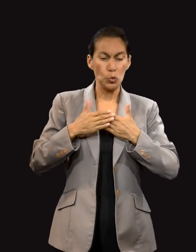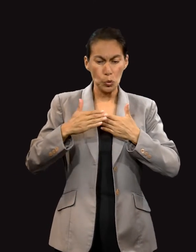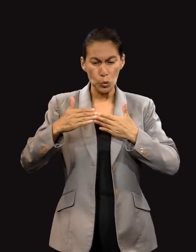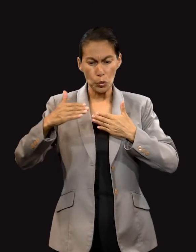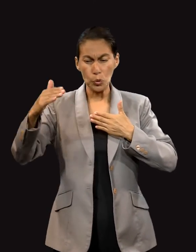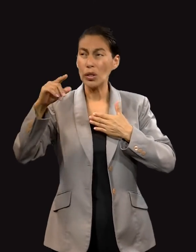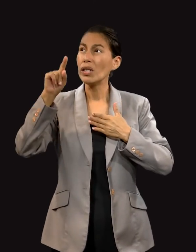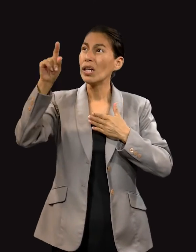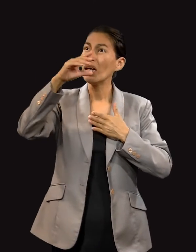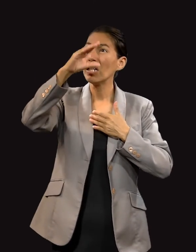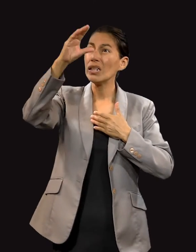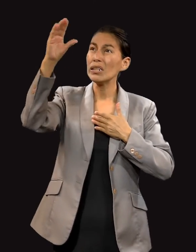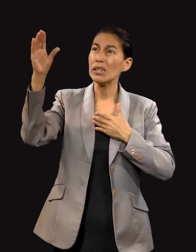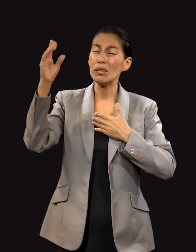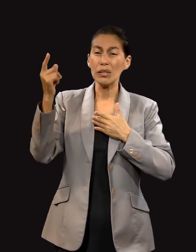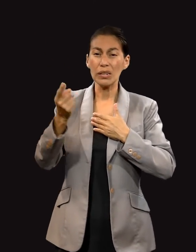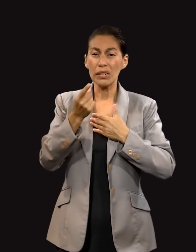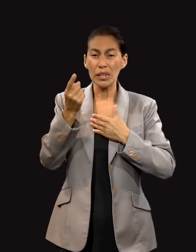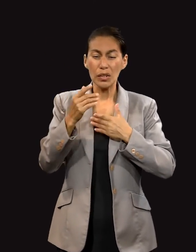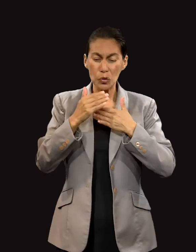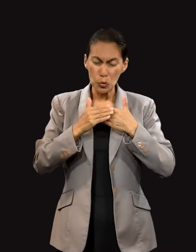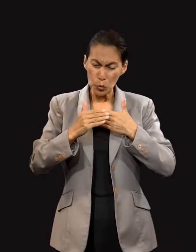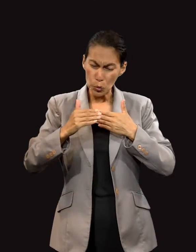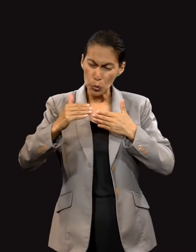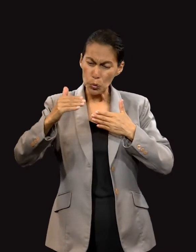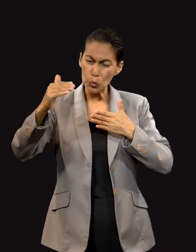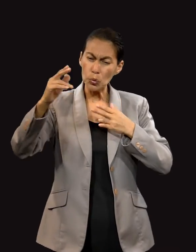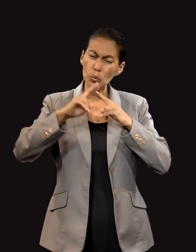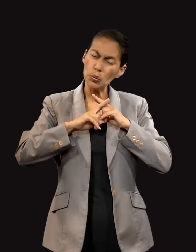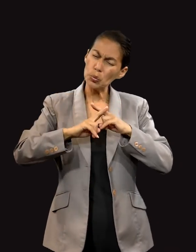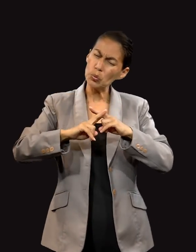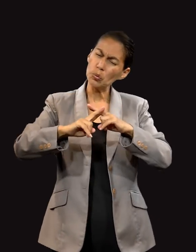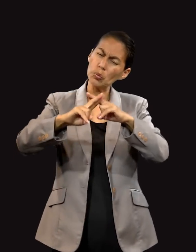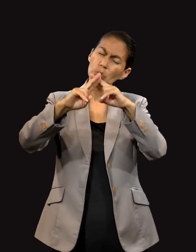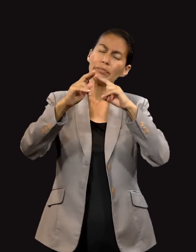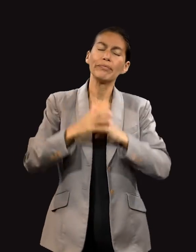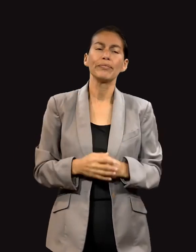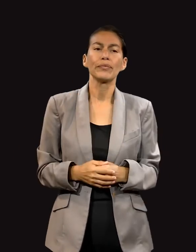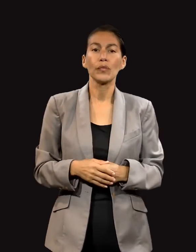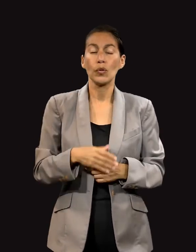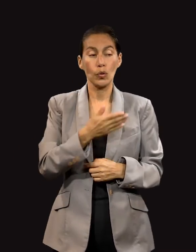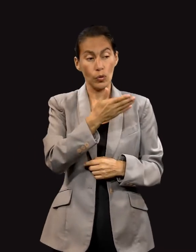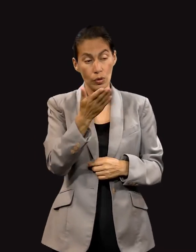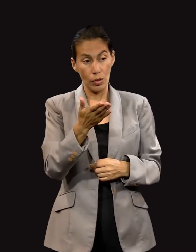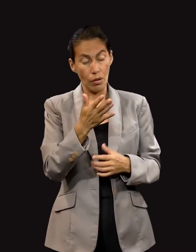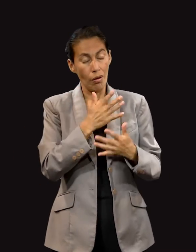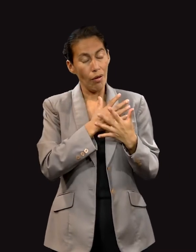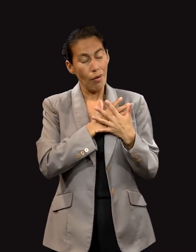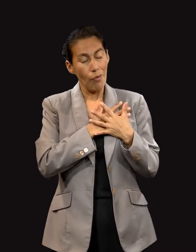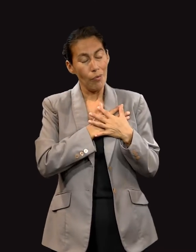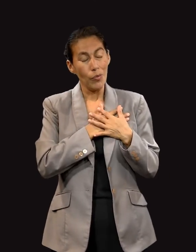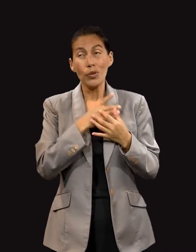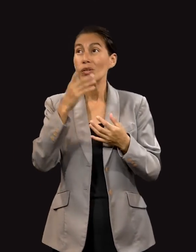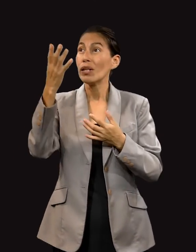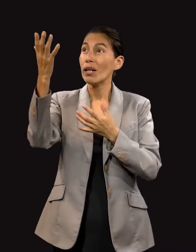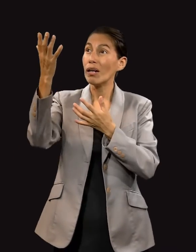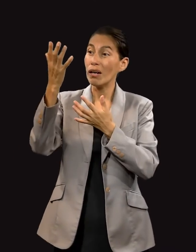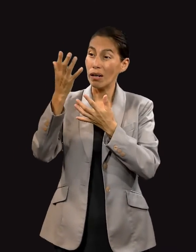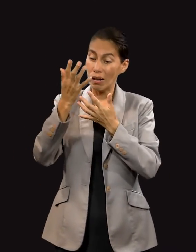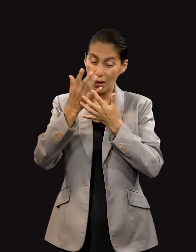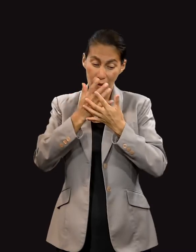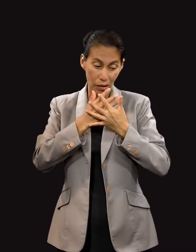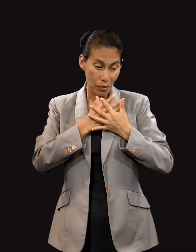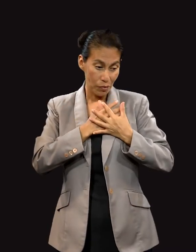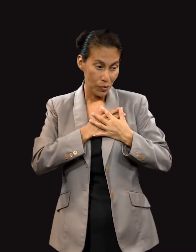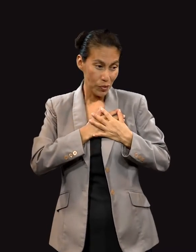da. Así es. Es una gran promesa y usted la agarra por amor. Sí, sí. Por amor. Dios colocó en usted ese